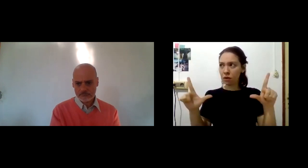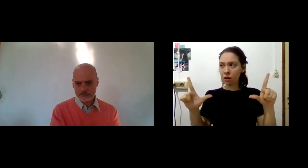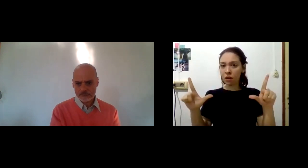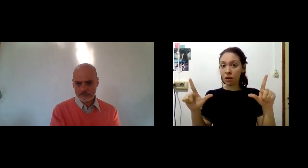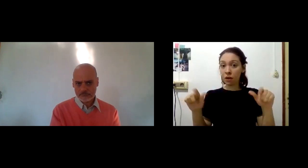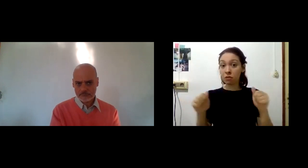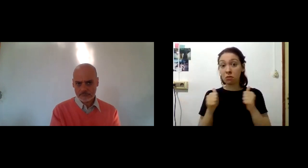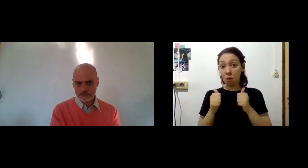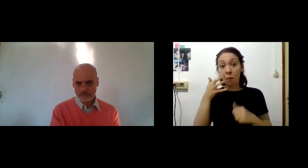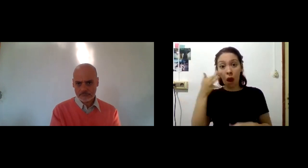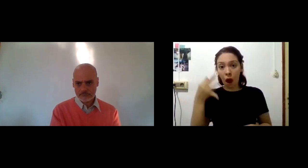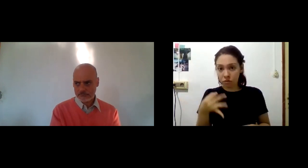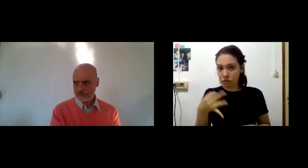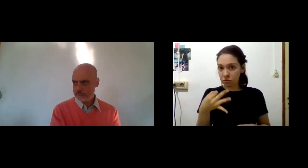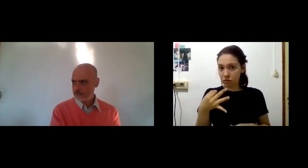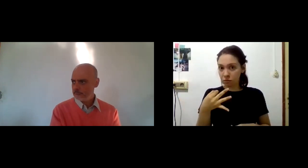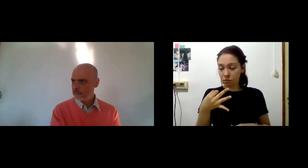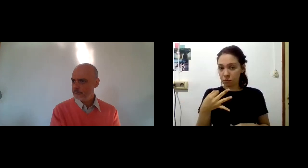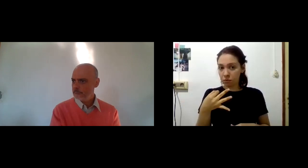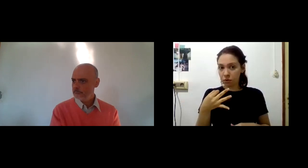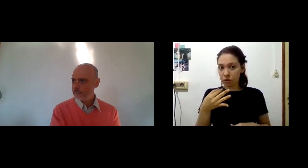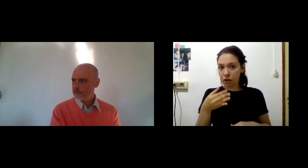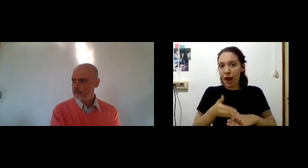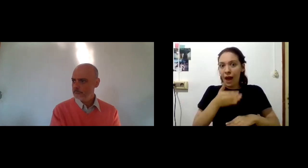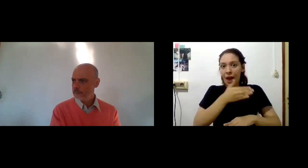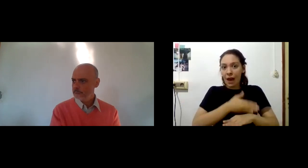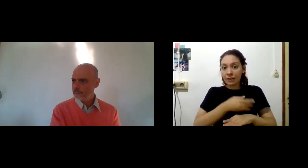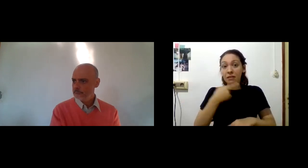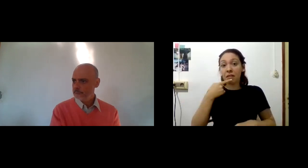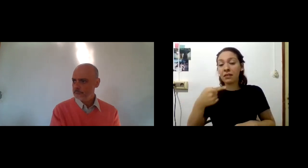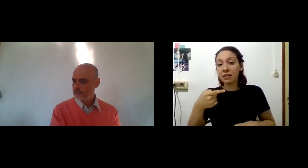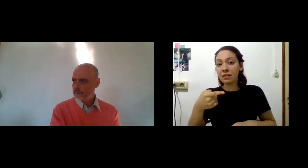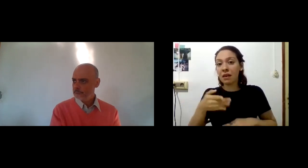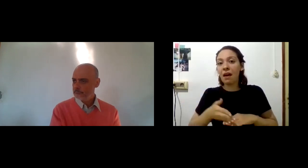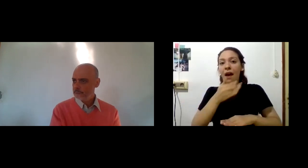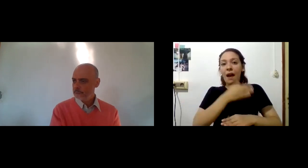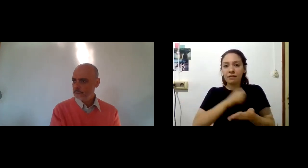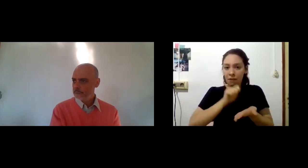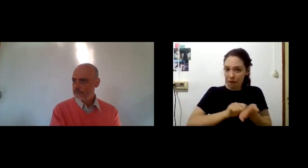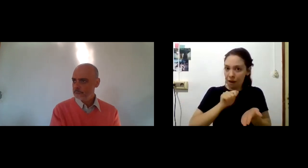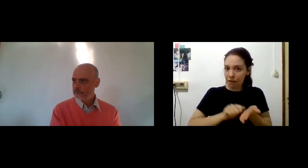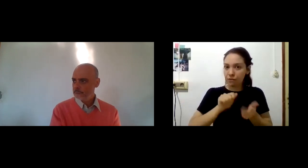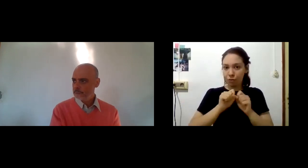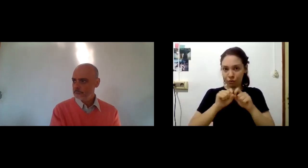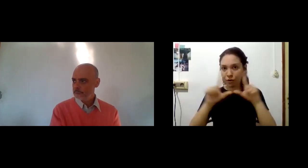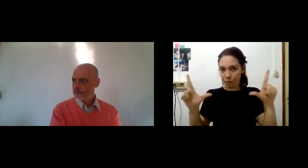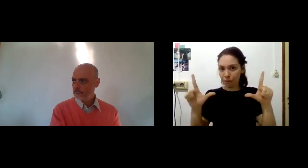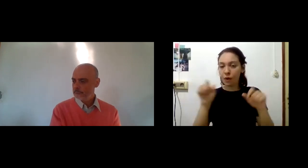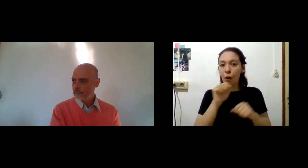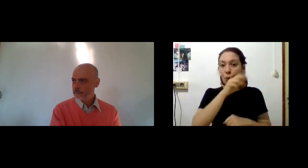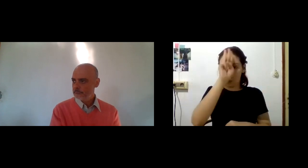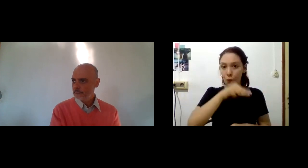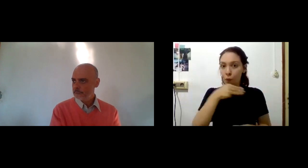¿verdad? Como que, o sea, no sé, lo único que te puedo decir que no recibí ningún mail, como te